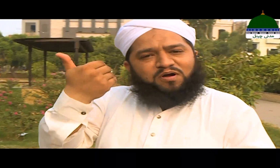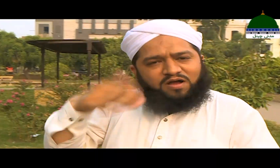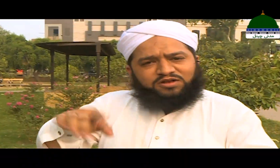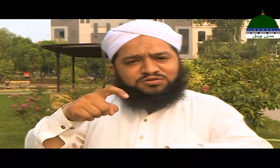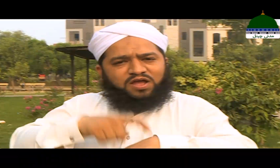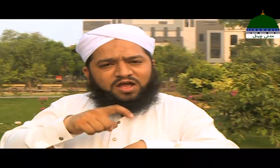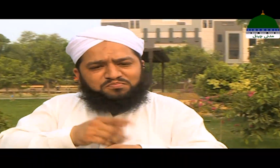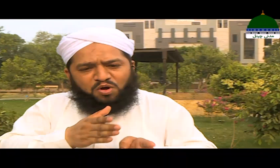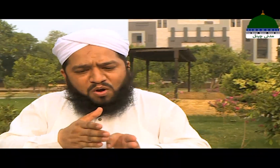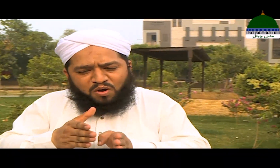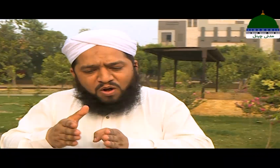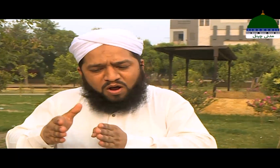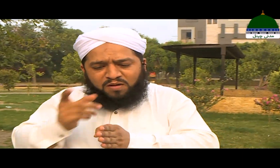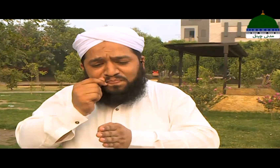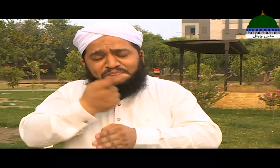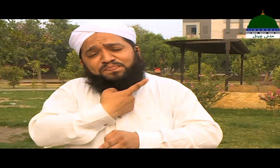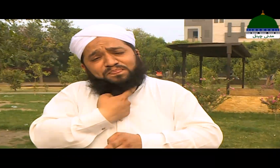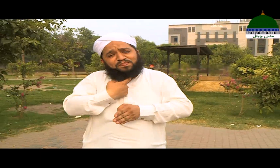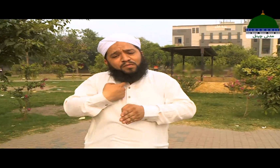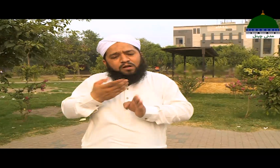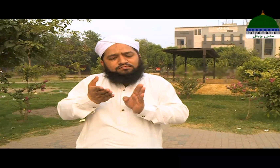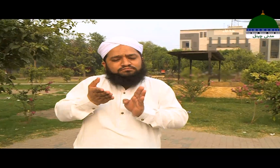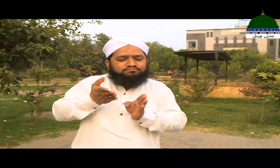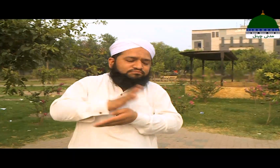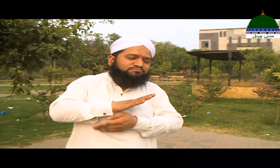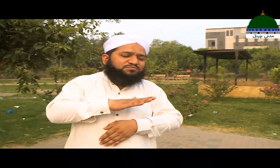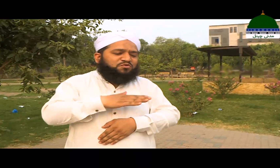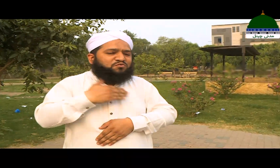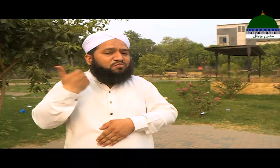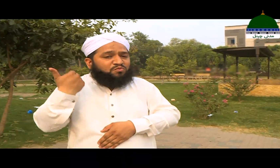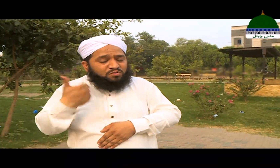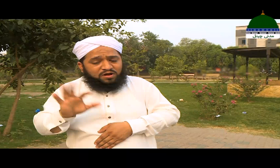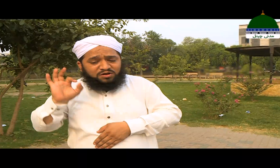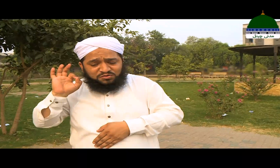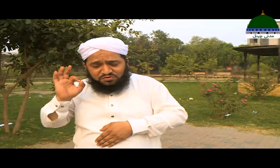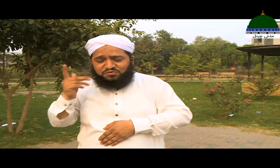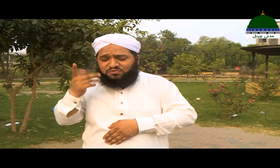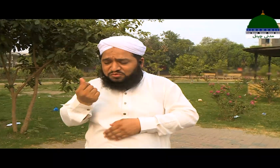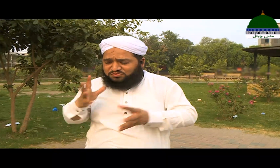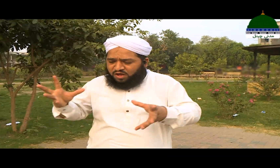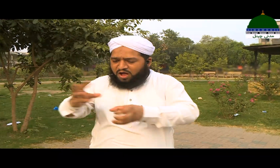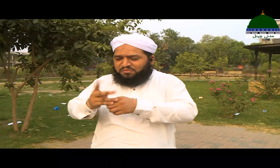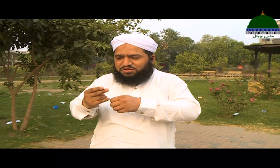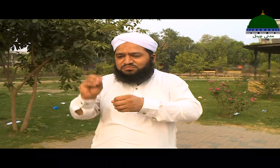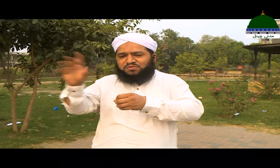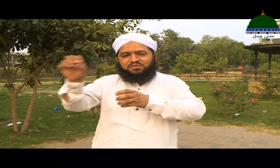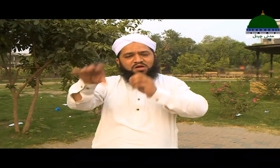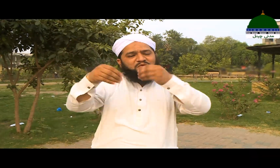گا۔ کچھ ہی دیر بعد وہ لالچی شخص ہلاک ہو گیا اور سارا مال دوسروں